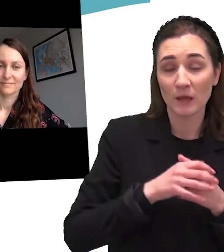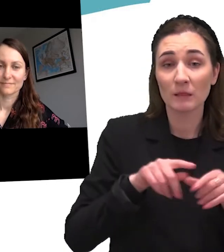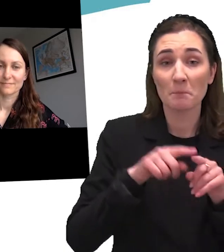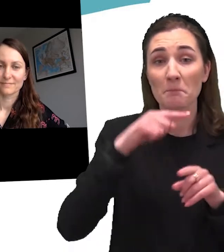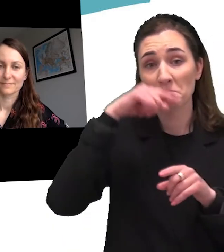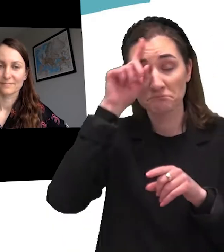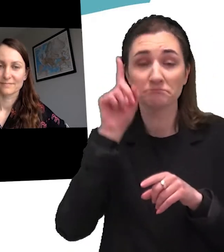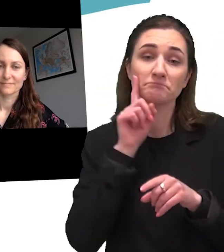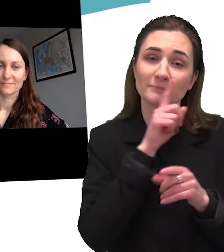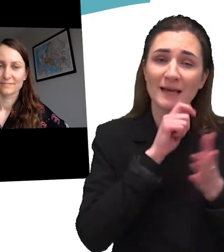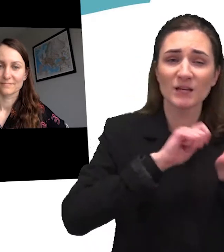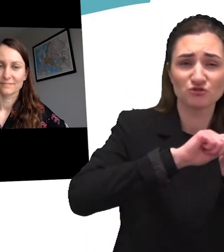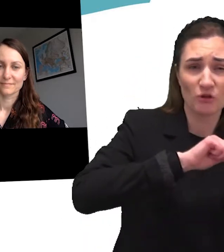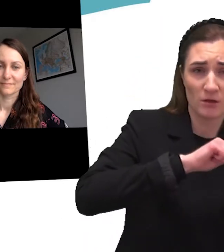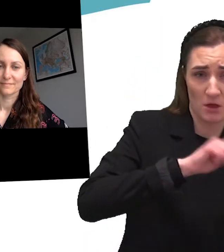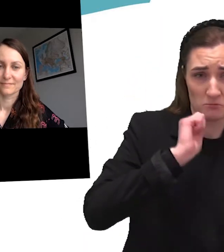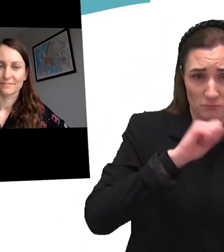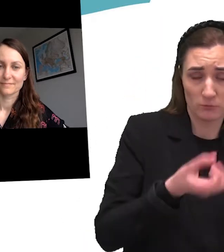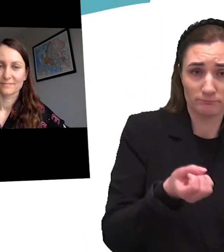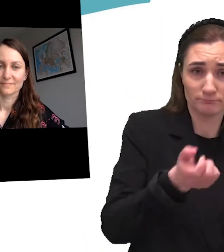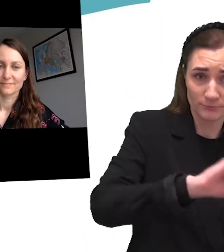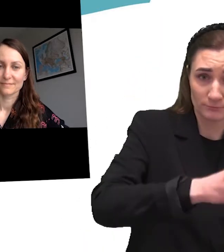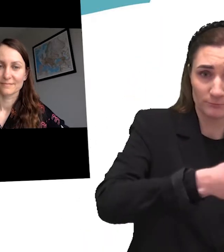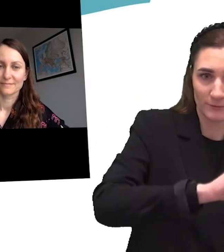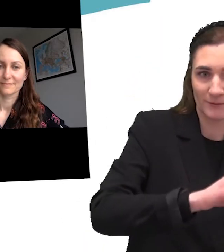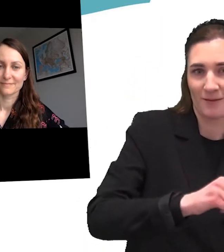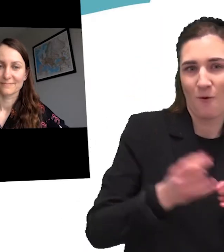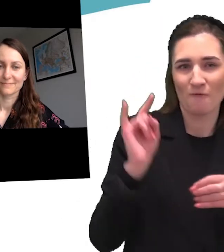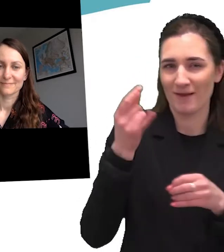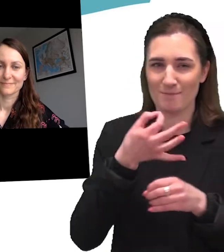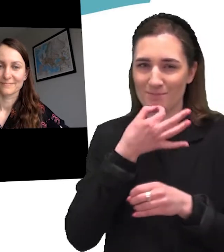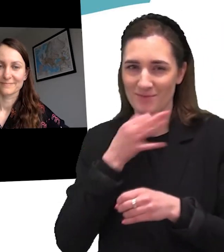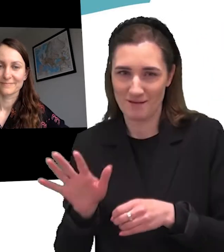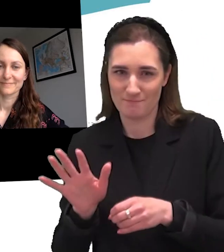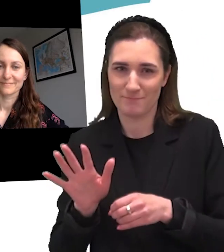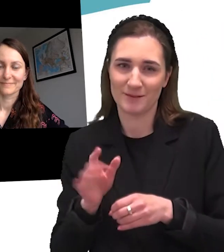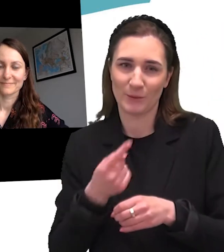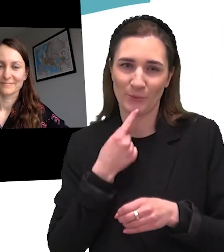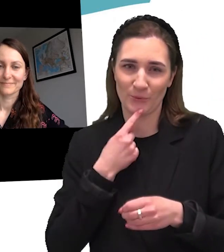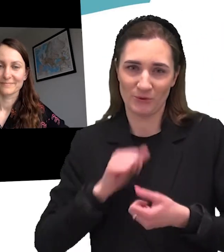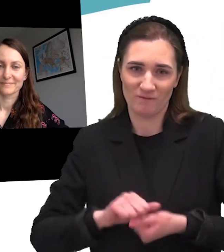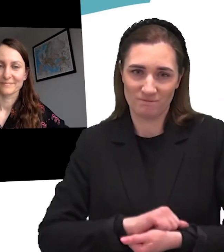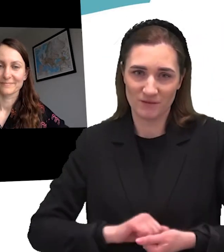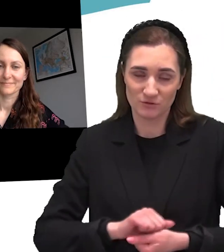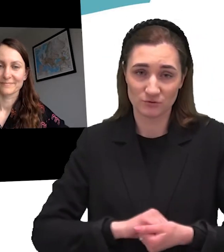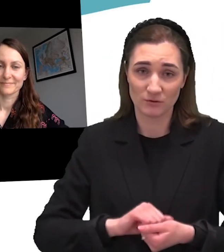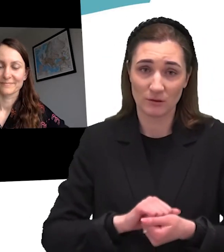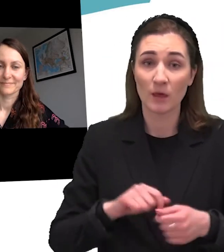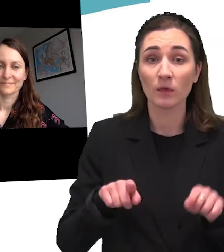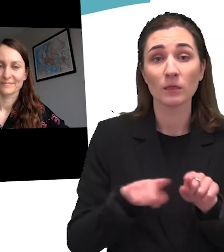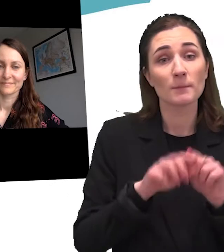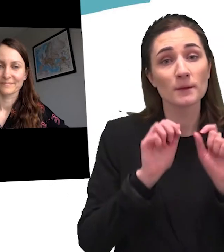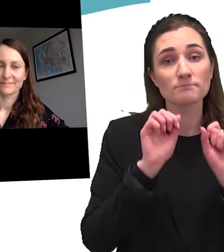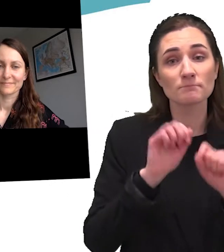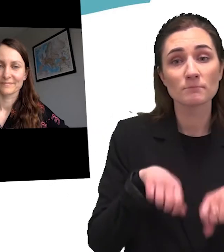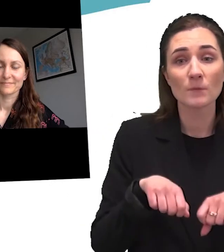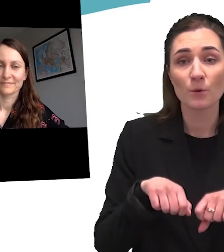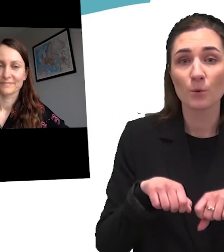druskos ir irgi tėvai savo česnako dar kokiai įsidės, vaikai paprastai nemėgsta, nes jiems sunkiai